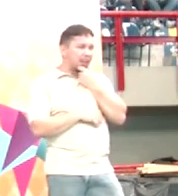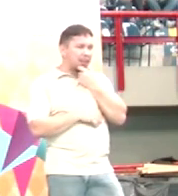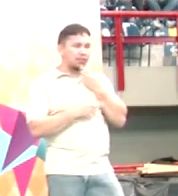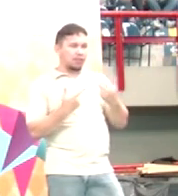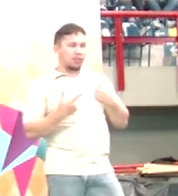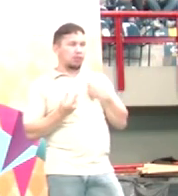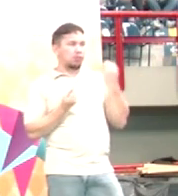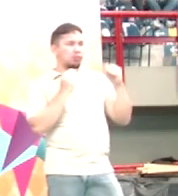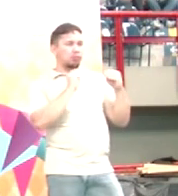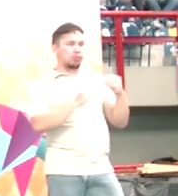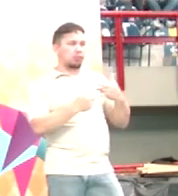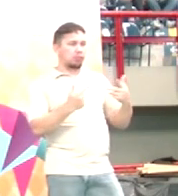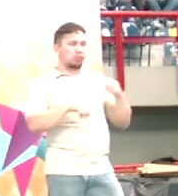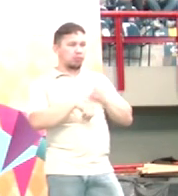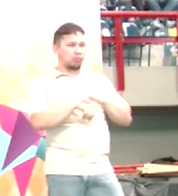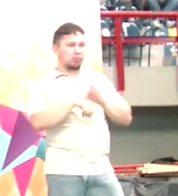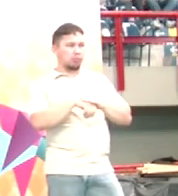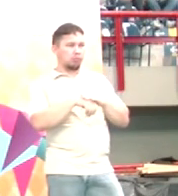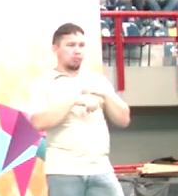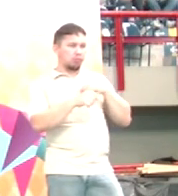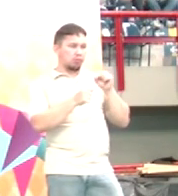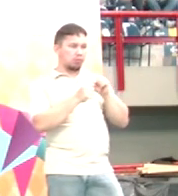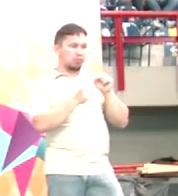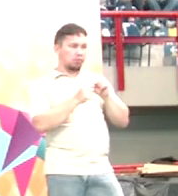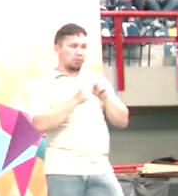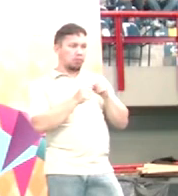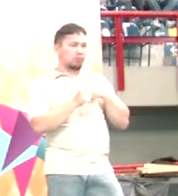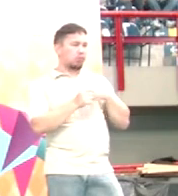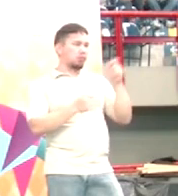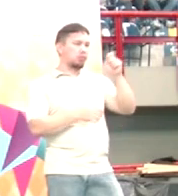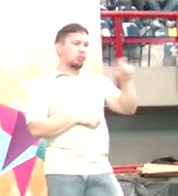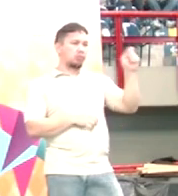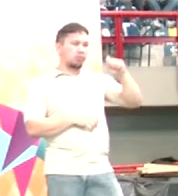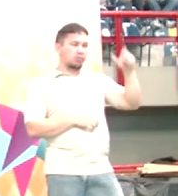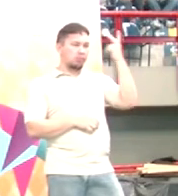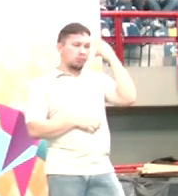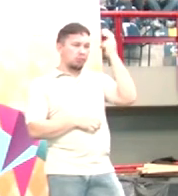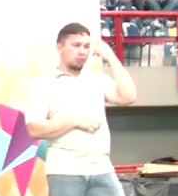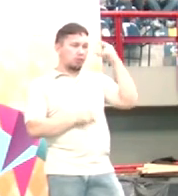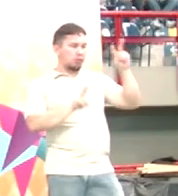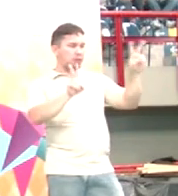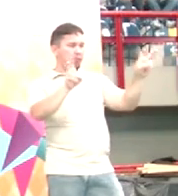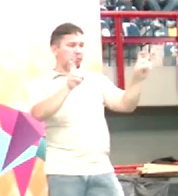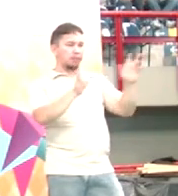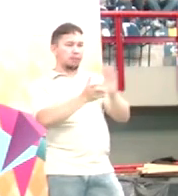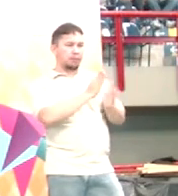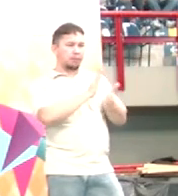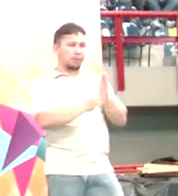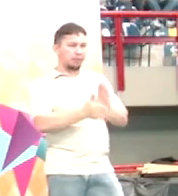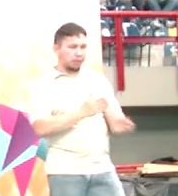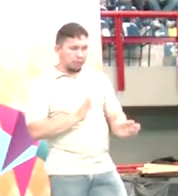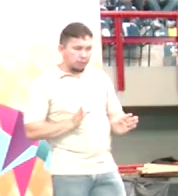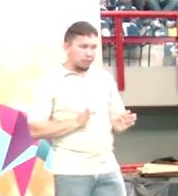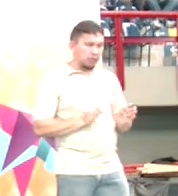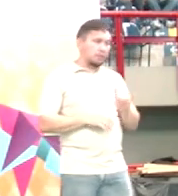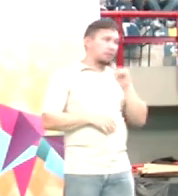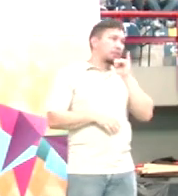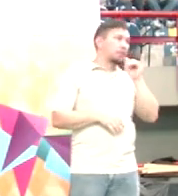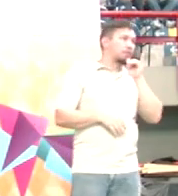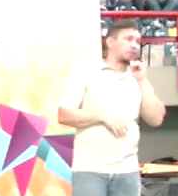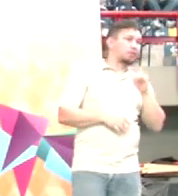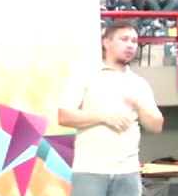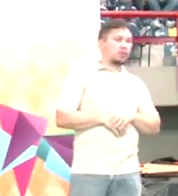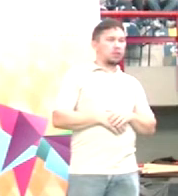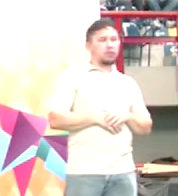italizar com sua letra. Quem italiza é a digitação. Escreva normal, entre aspas. Se você vai colocar, por